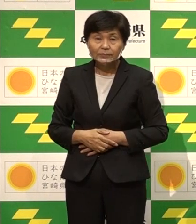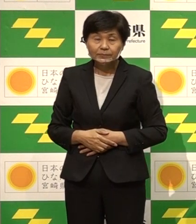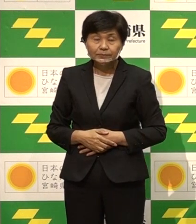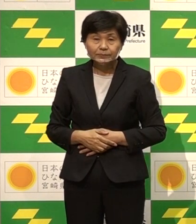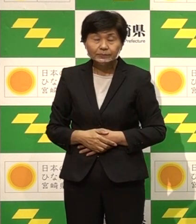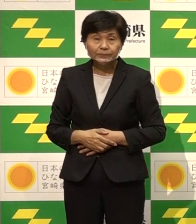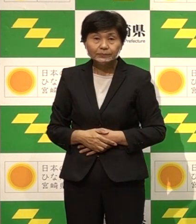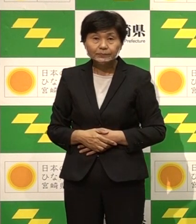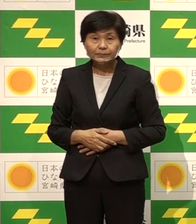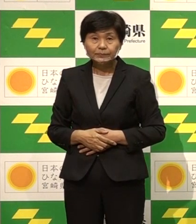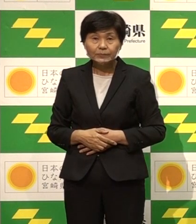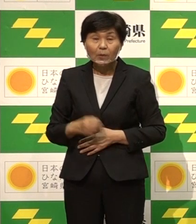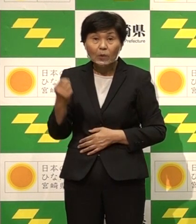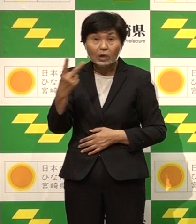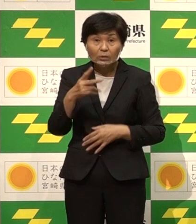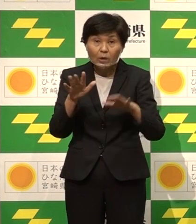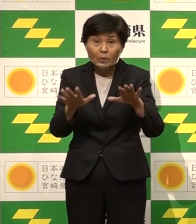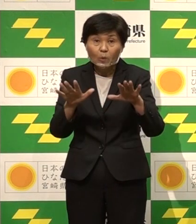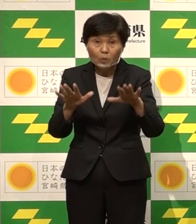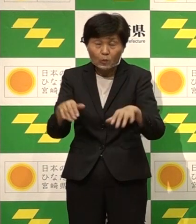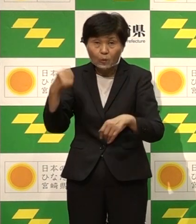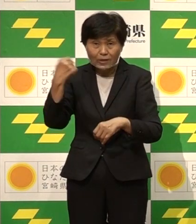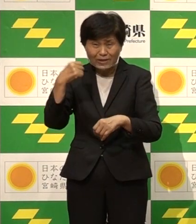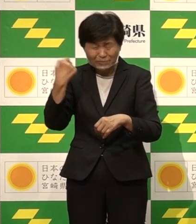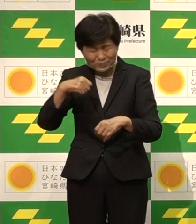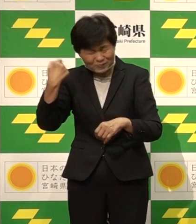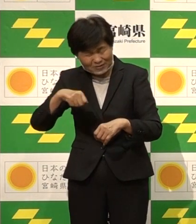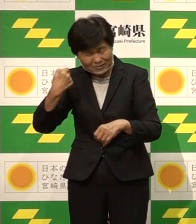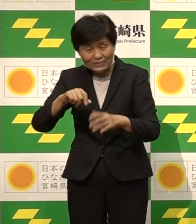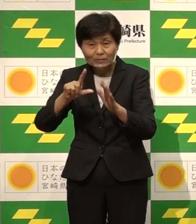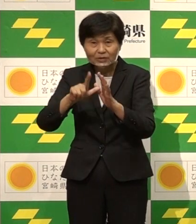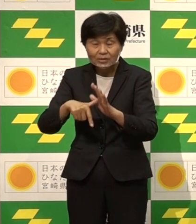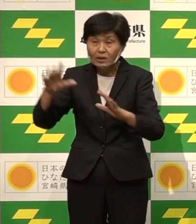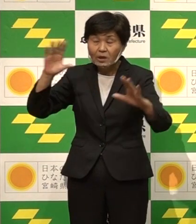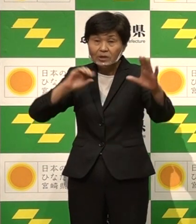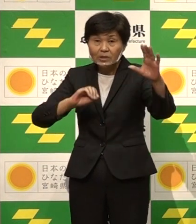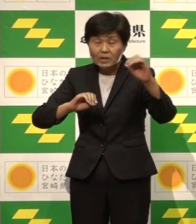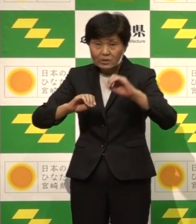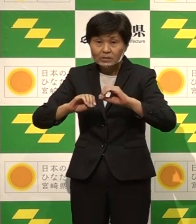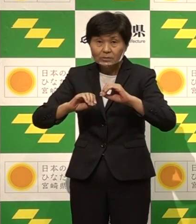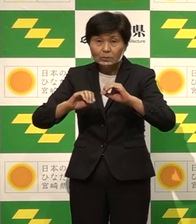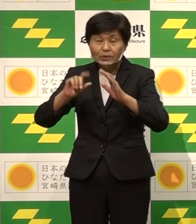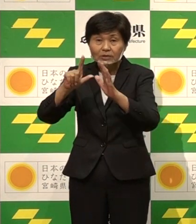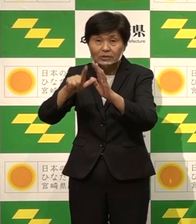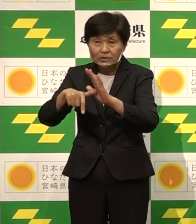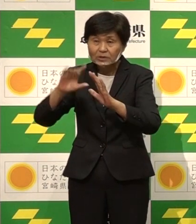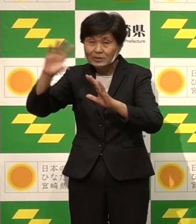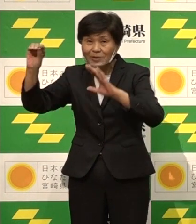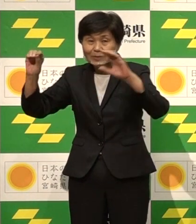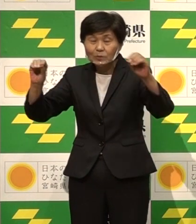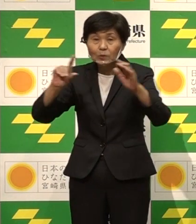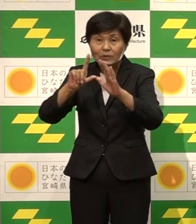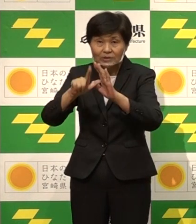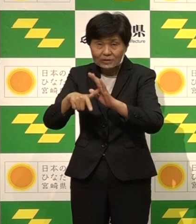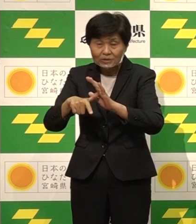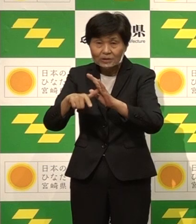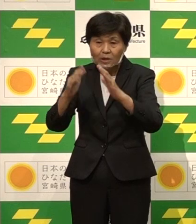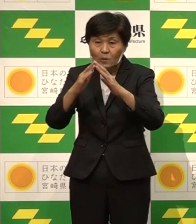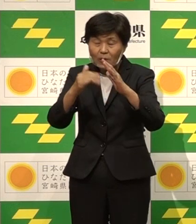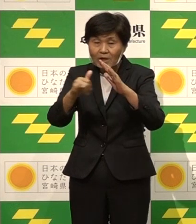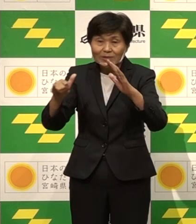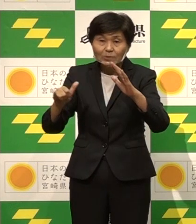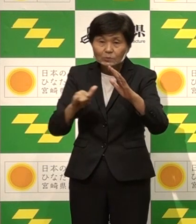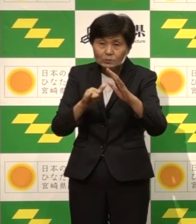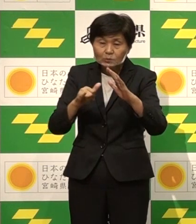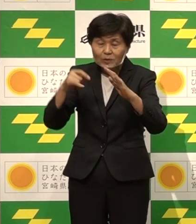。それから今この夏の時期、帰省等でご家族ご親族で高